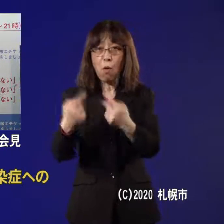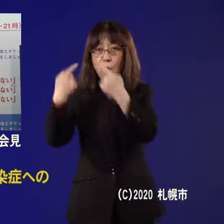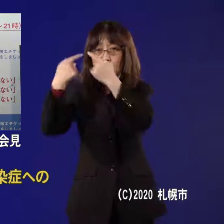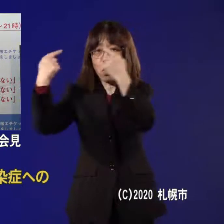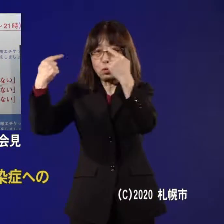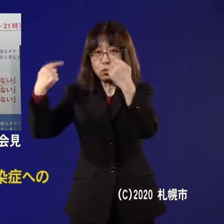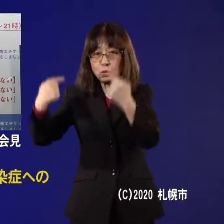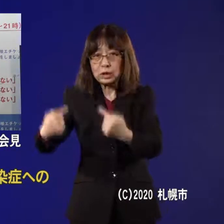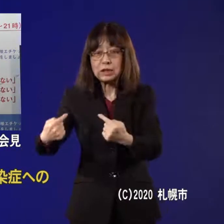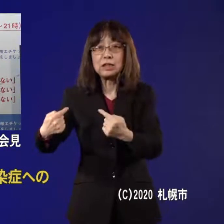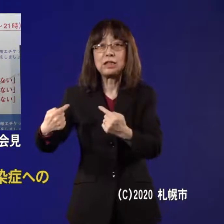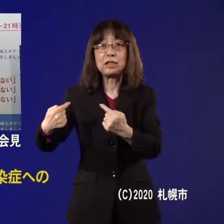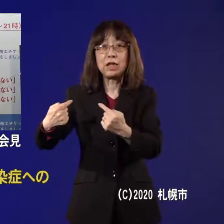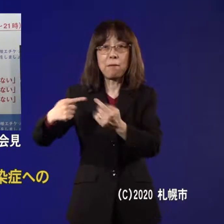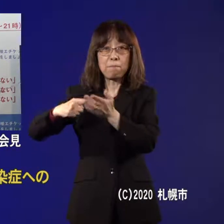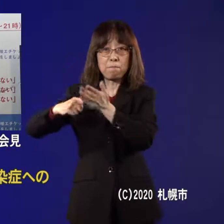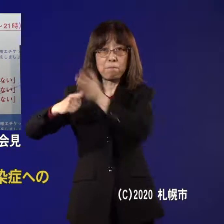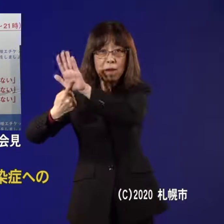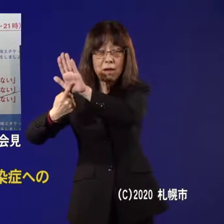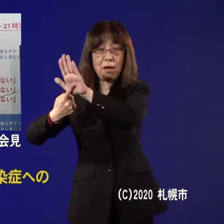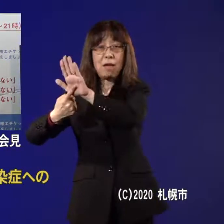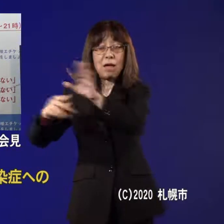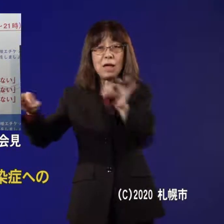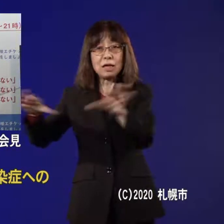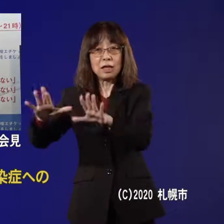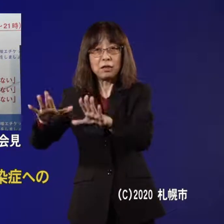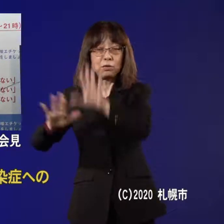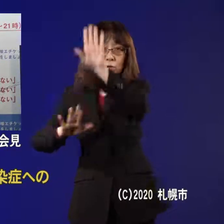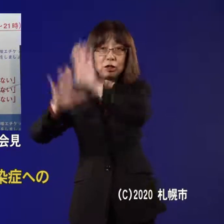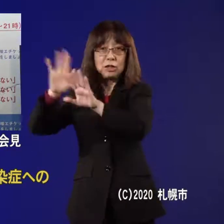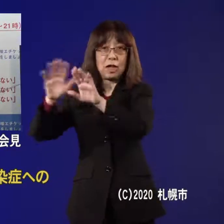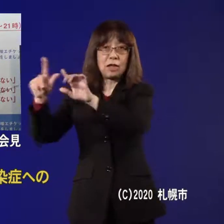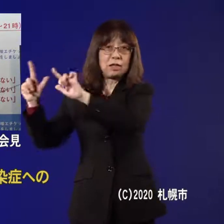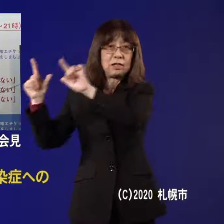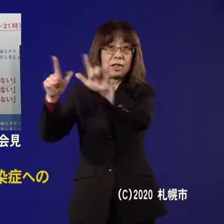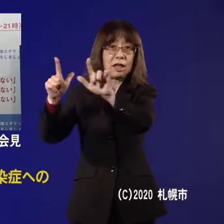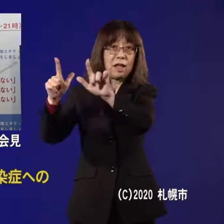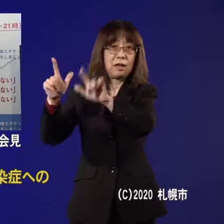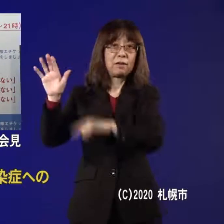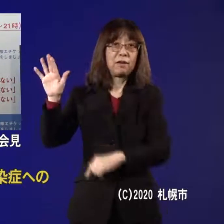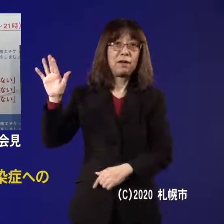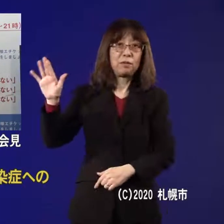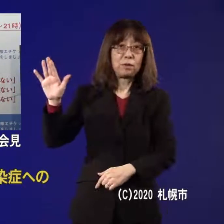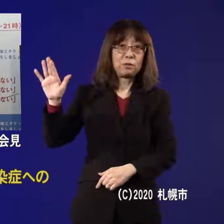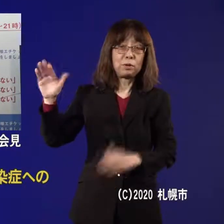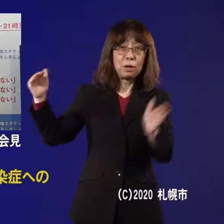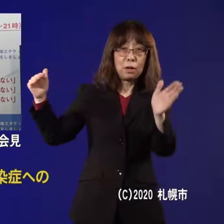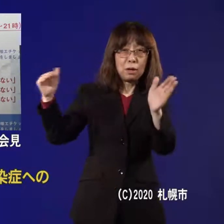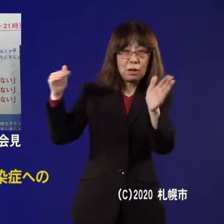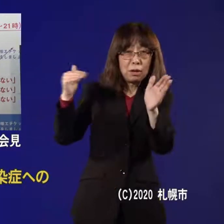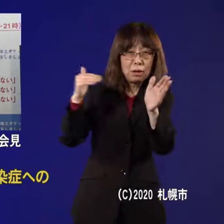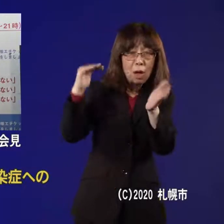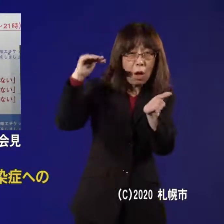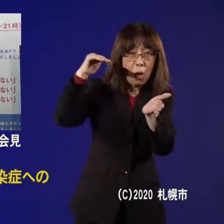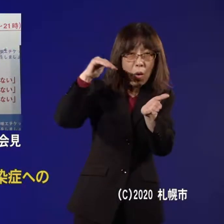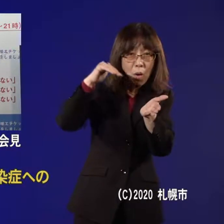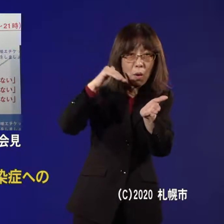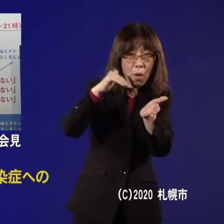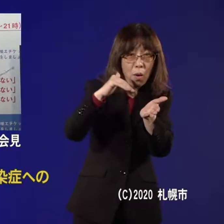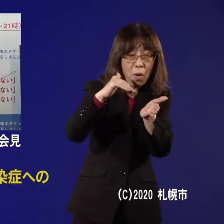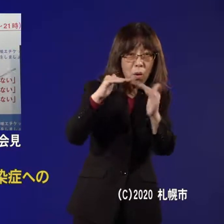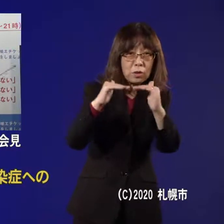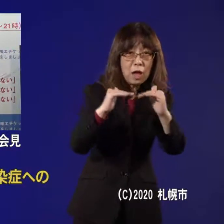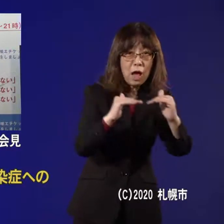で出された緊急事態宣言でありますけれども、ここで一旦収まりつつといいますか、少